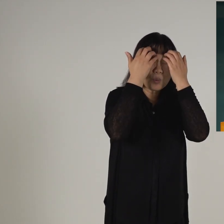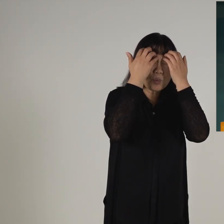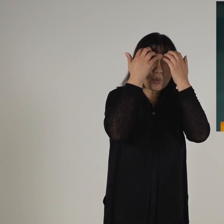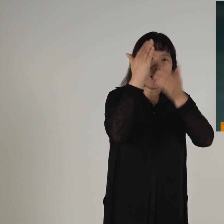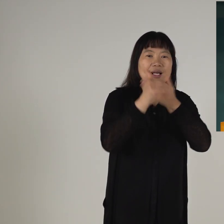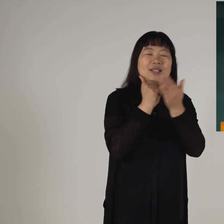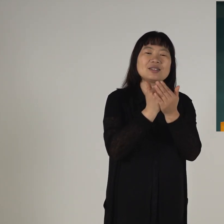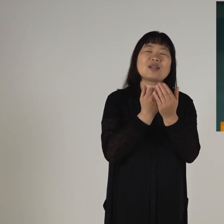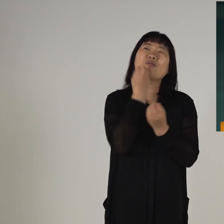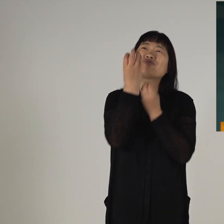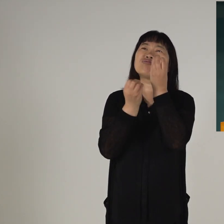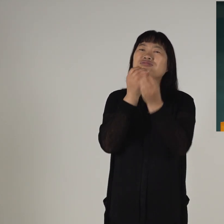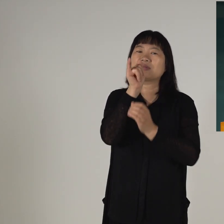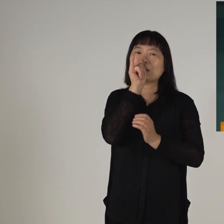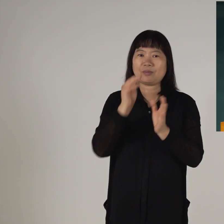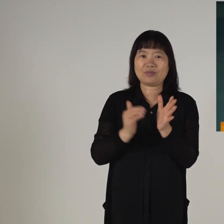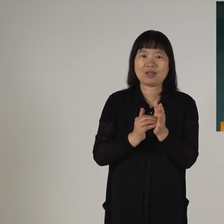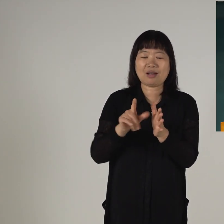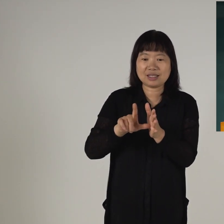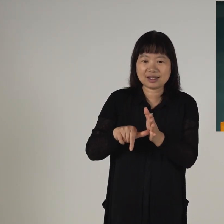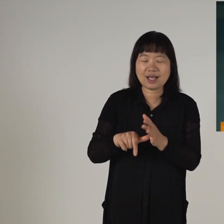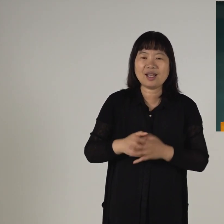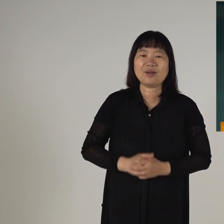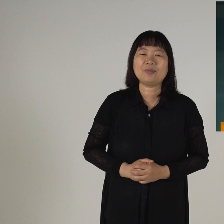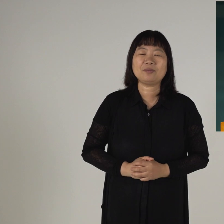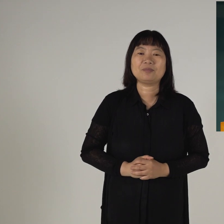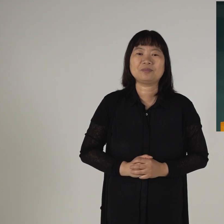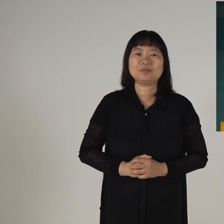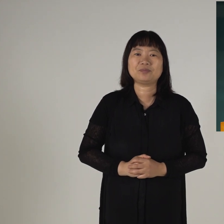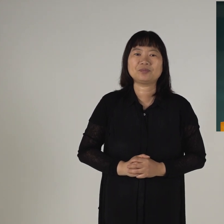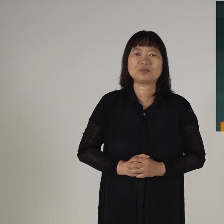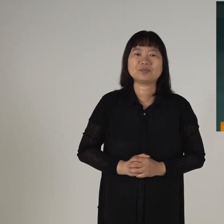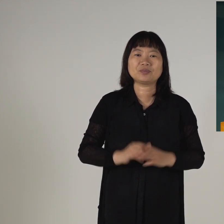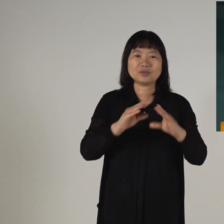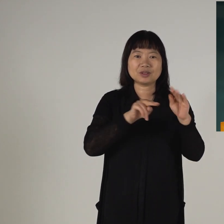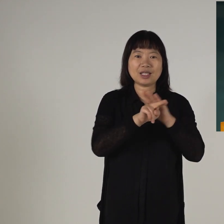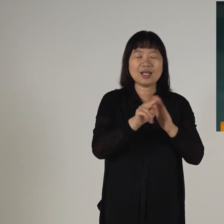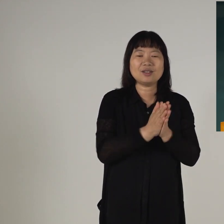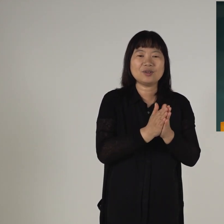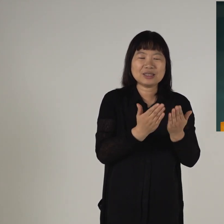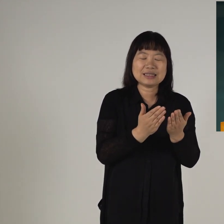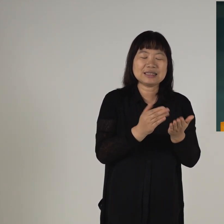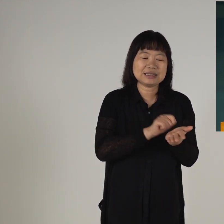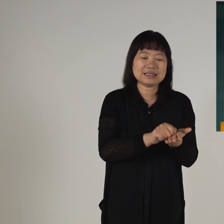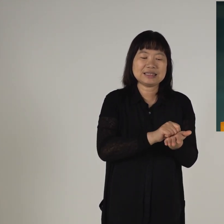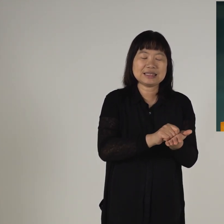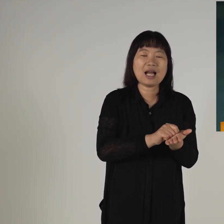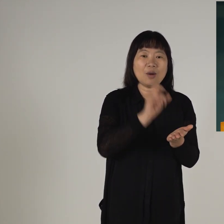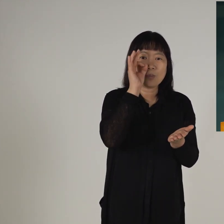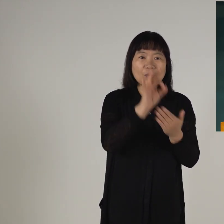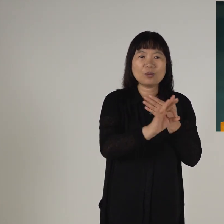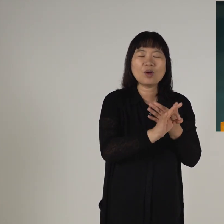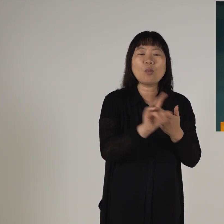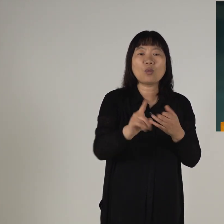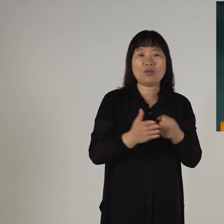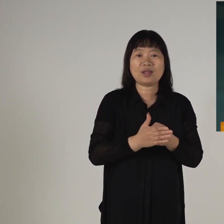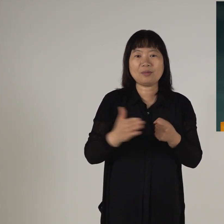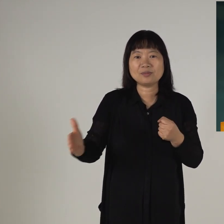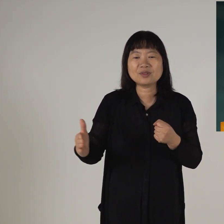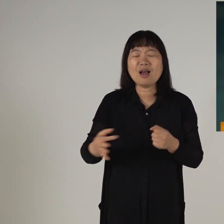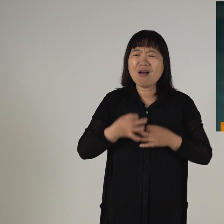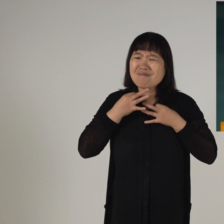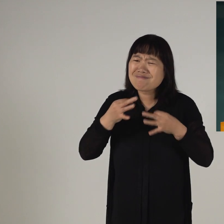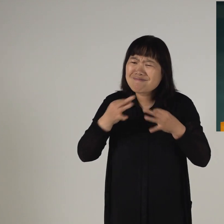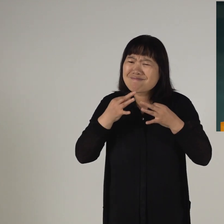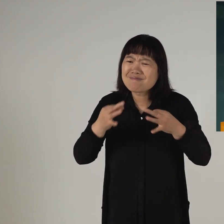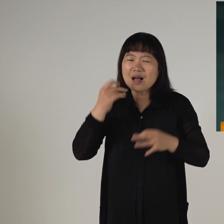하나님께 부르짖었죠. 그때 출애굽 기자의 기록을 보세요. 그들이 무엇 때문에